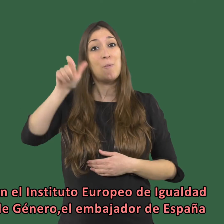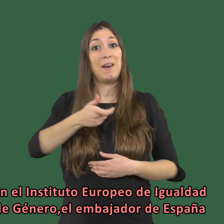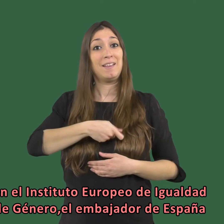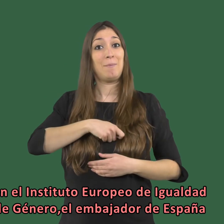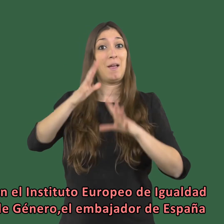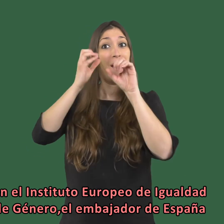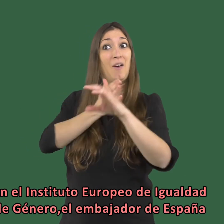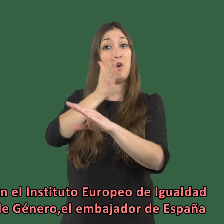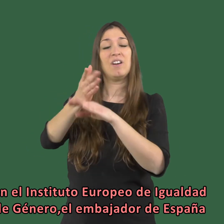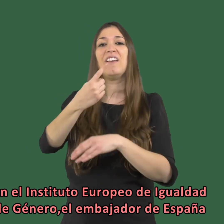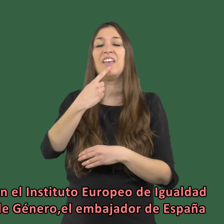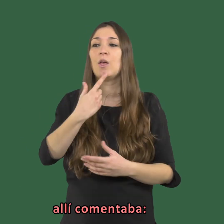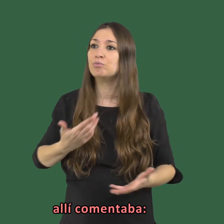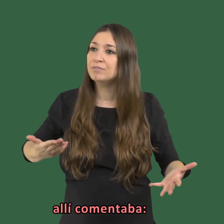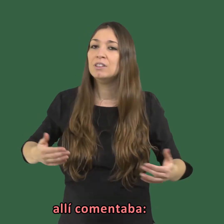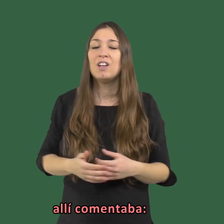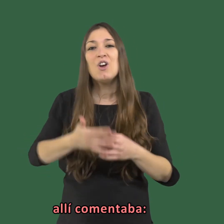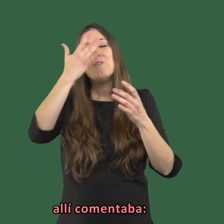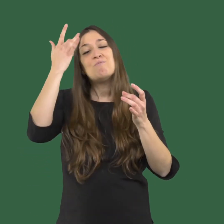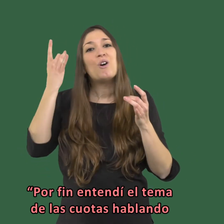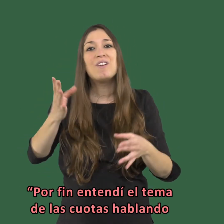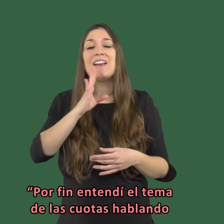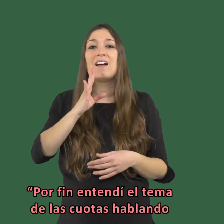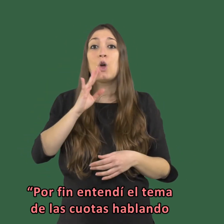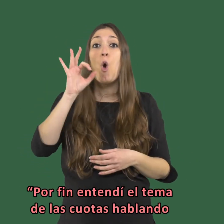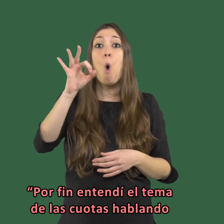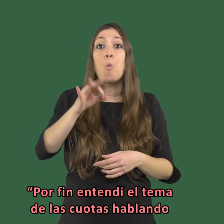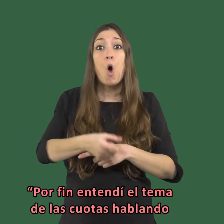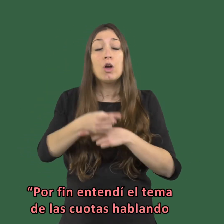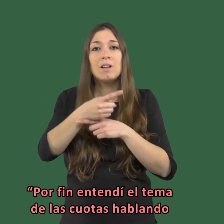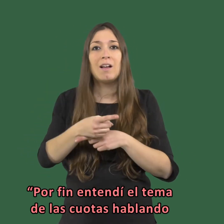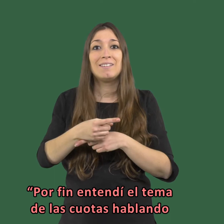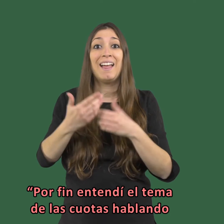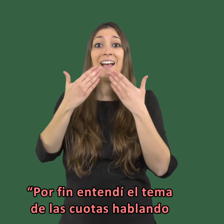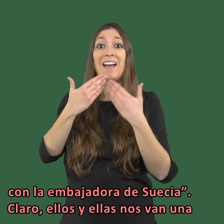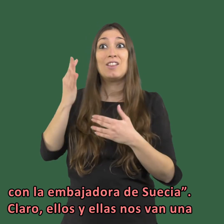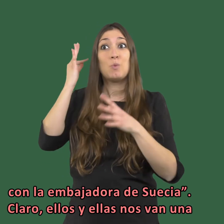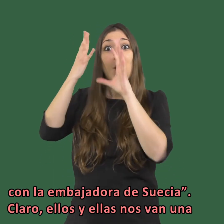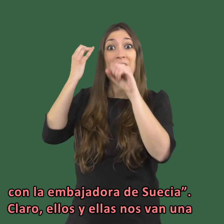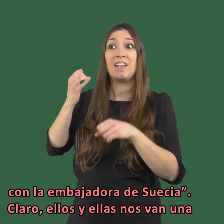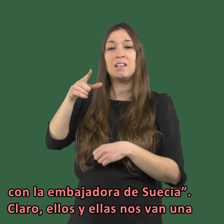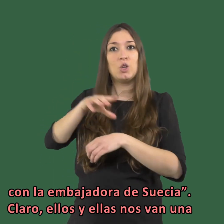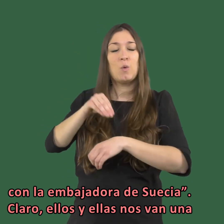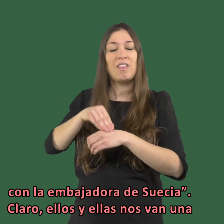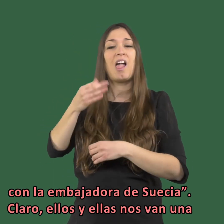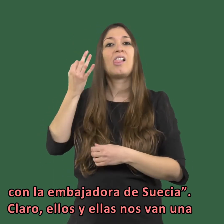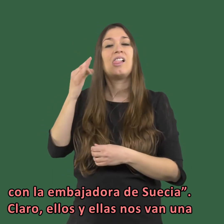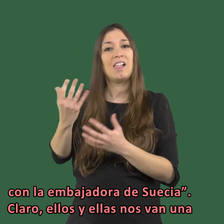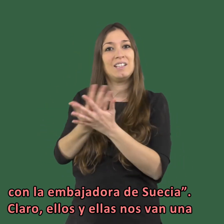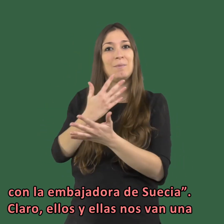embajador de España allí comentaba que, dice, joder, pues por fin entendí el tema de las cuotas hablando con la embajadora de Suecia.